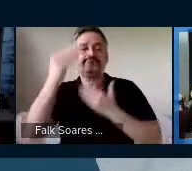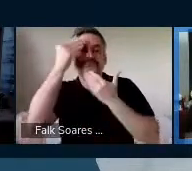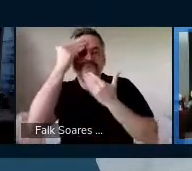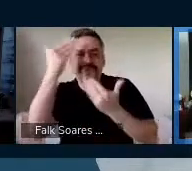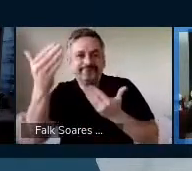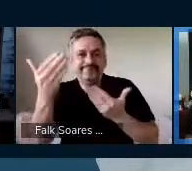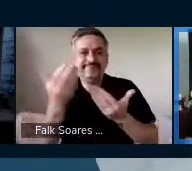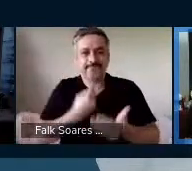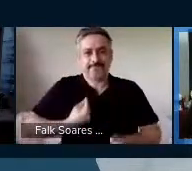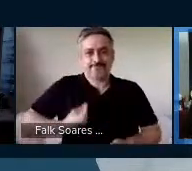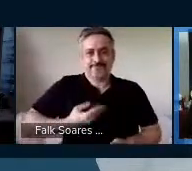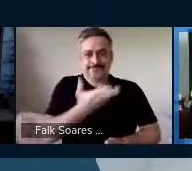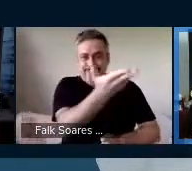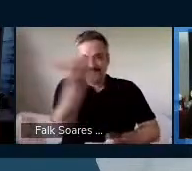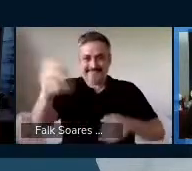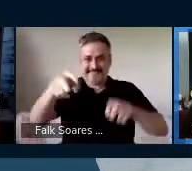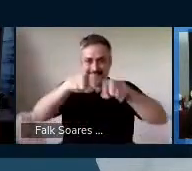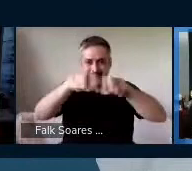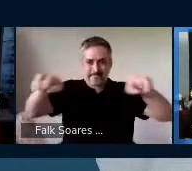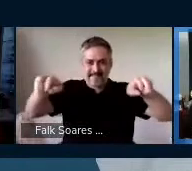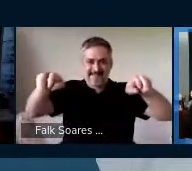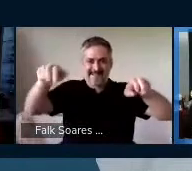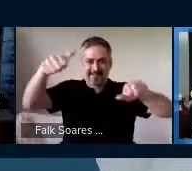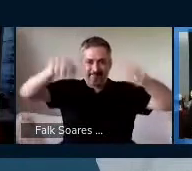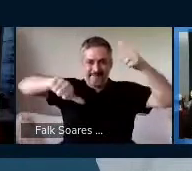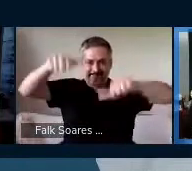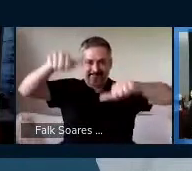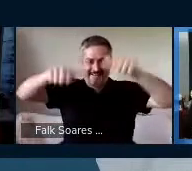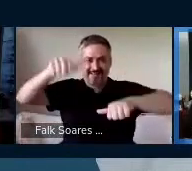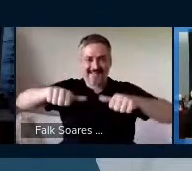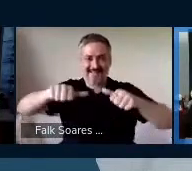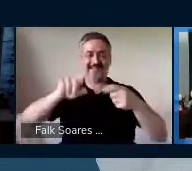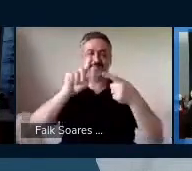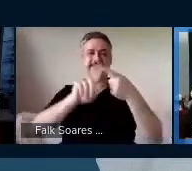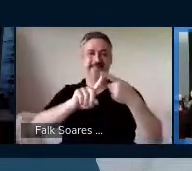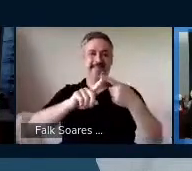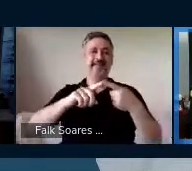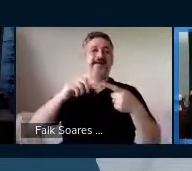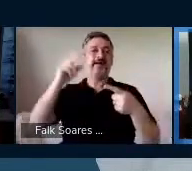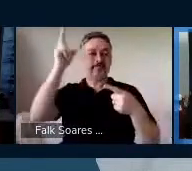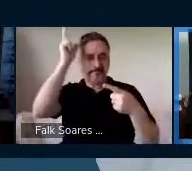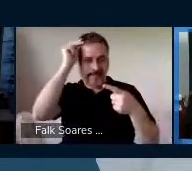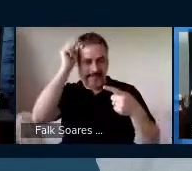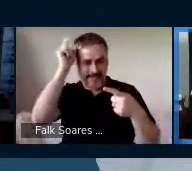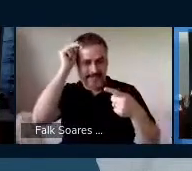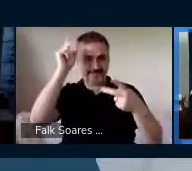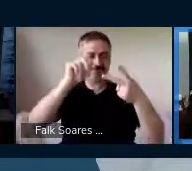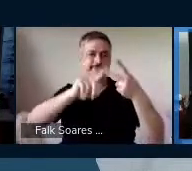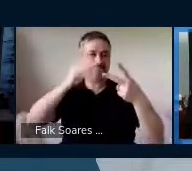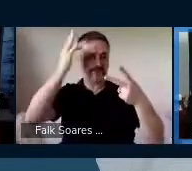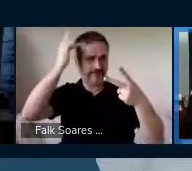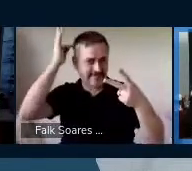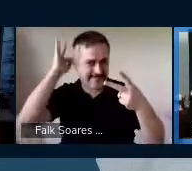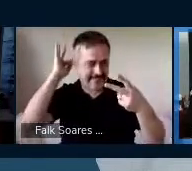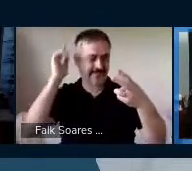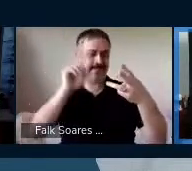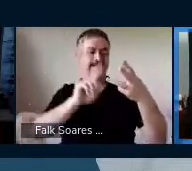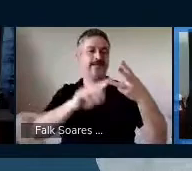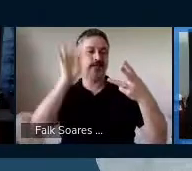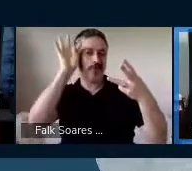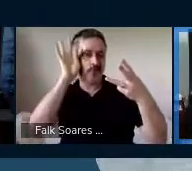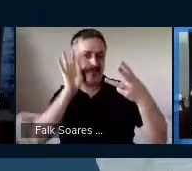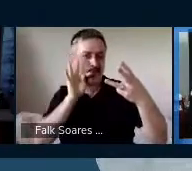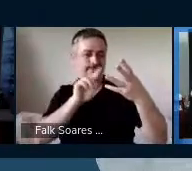Enilde Faust. E desde já agradeço a todos que estão aqui e aos membros da banca, a